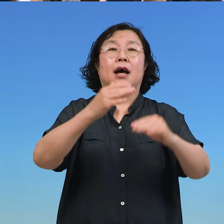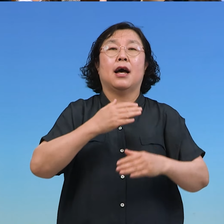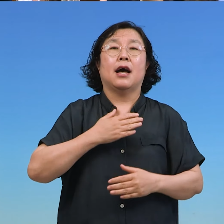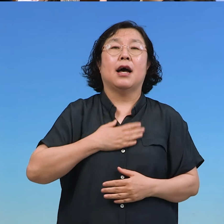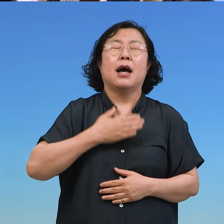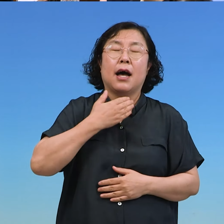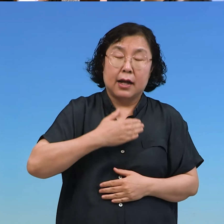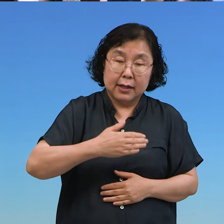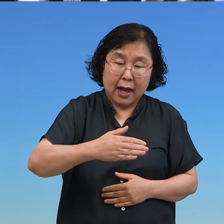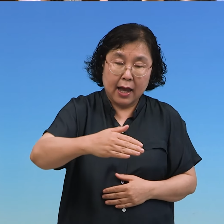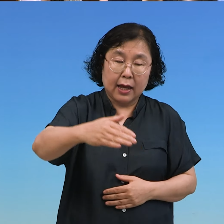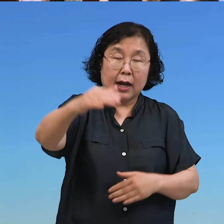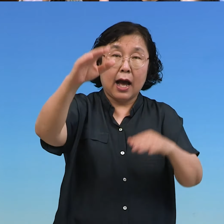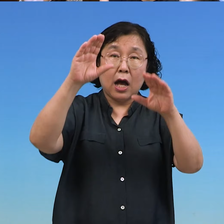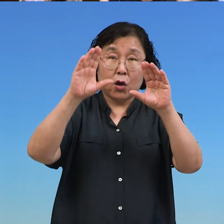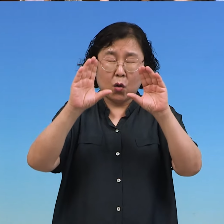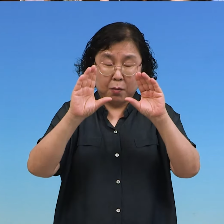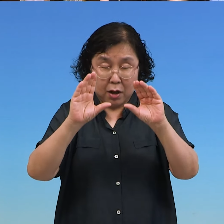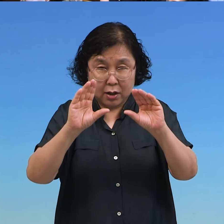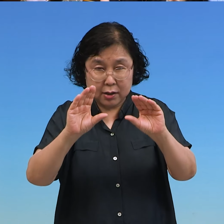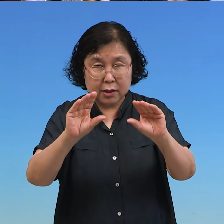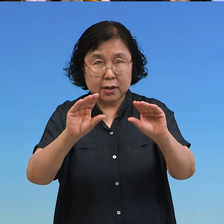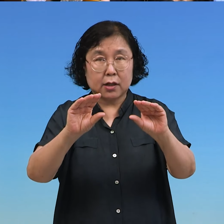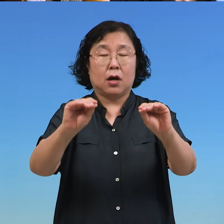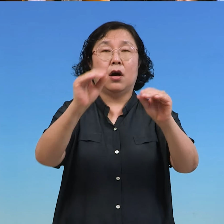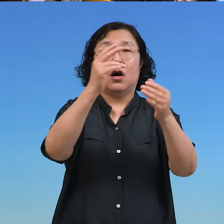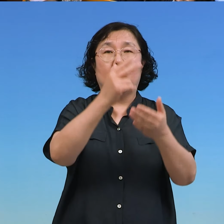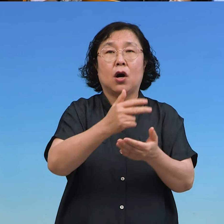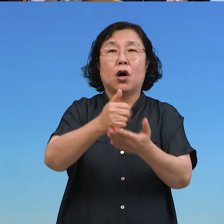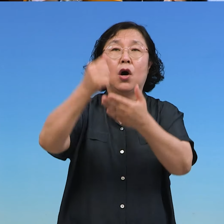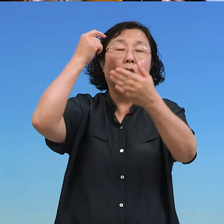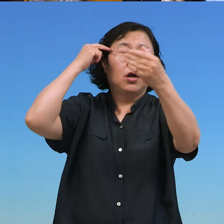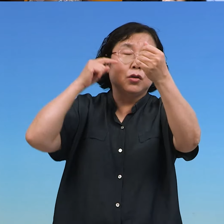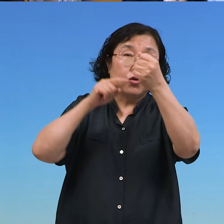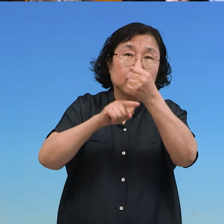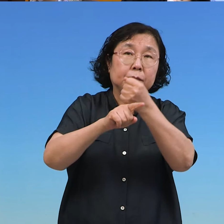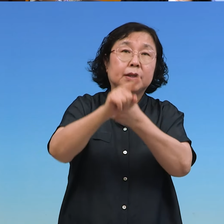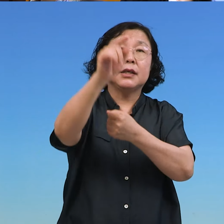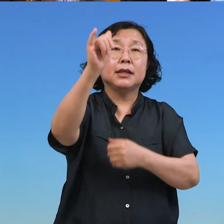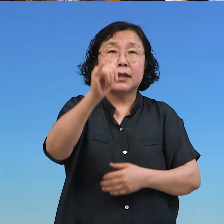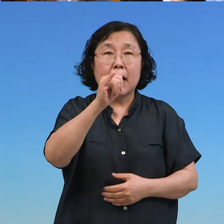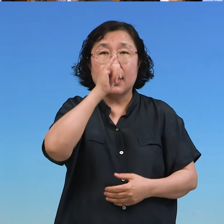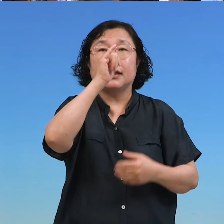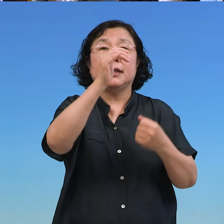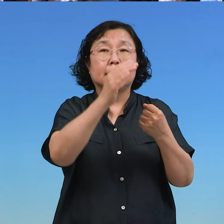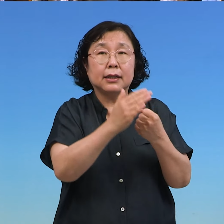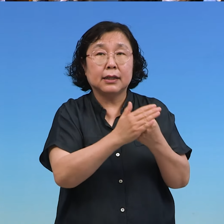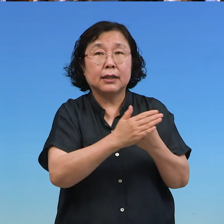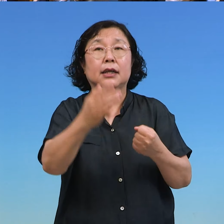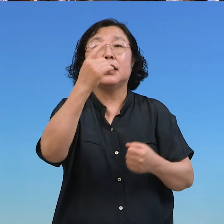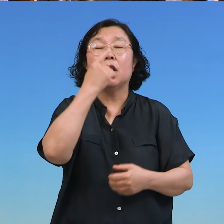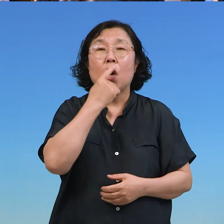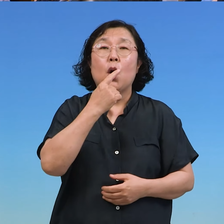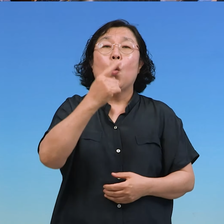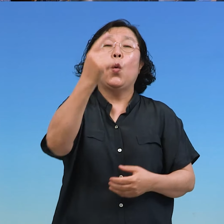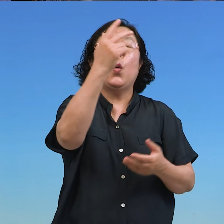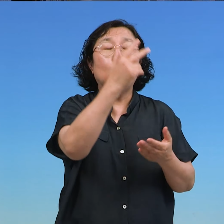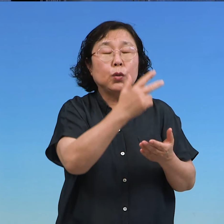나의 각오서는 것 주님 뜻에 있으믄 오 주님 나를